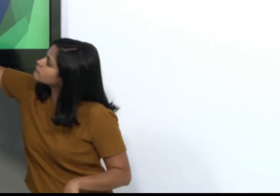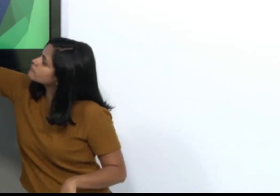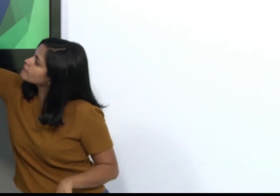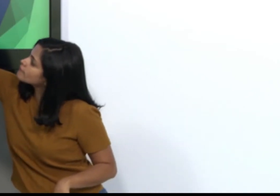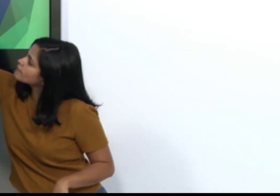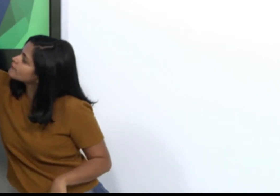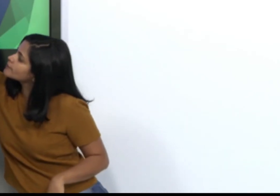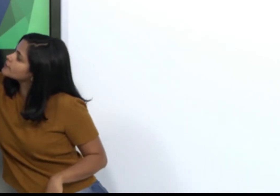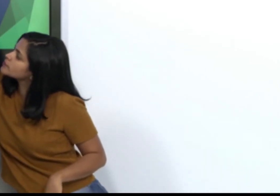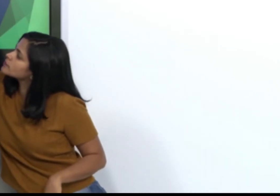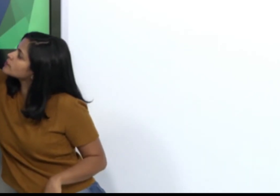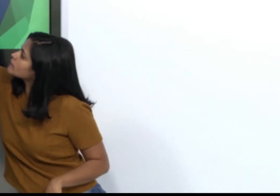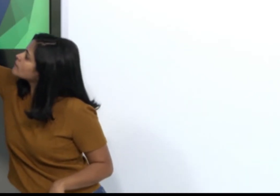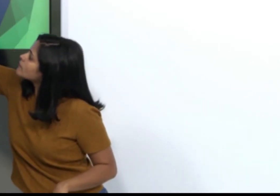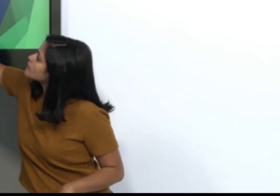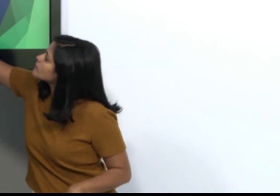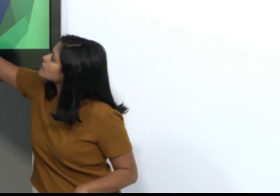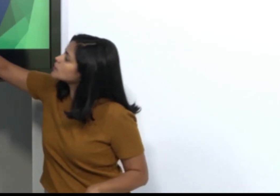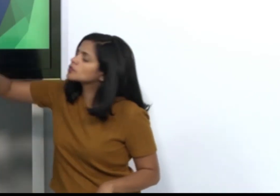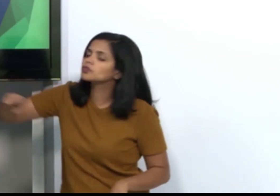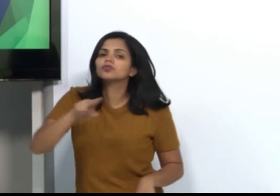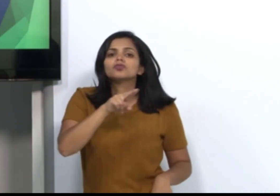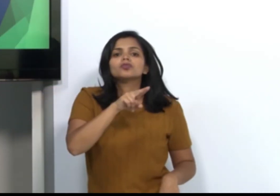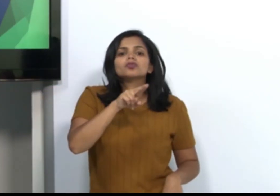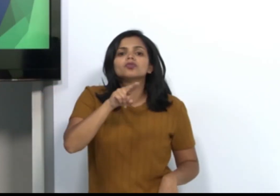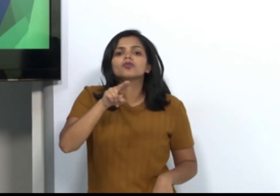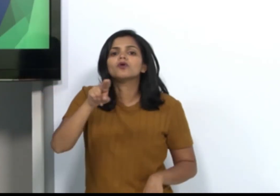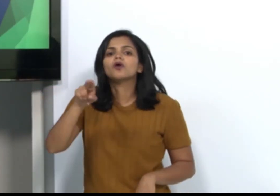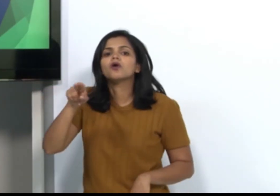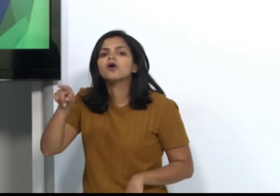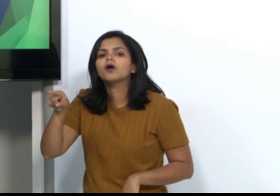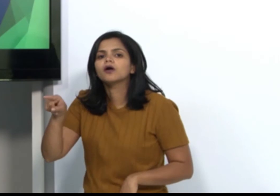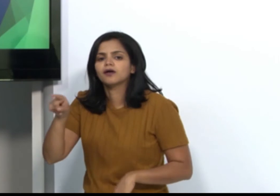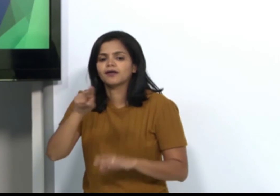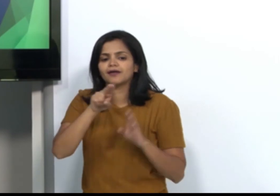Veja aqui. Aqui a duração do sinal.